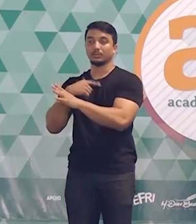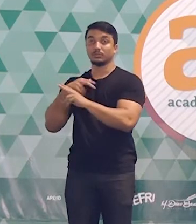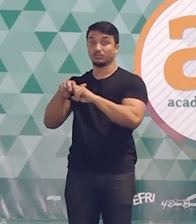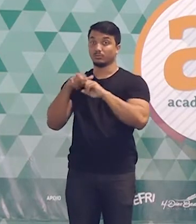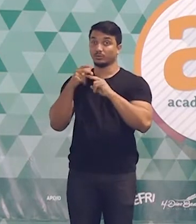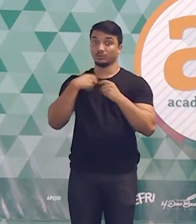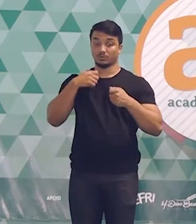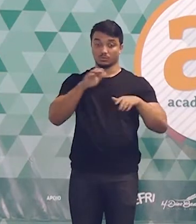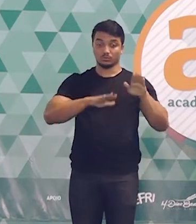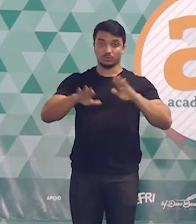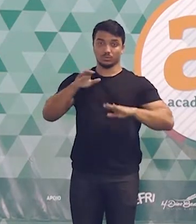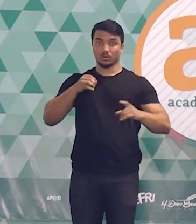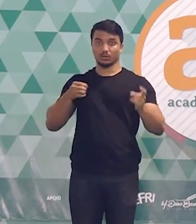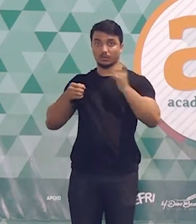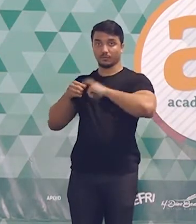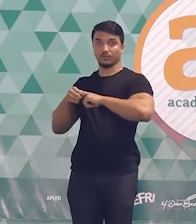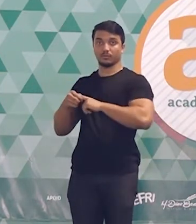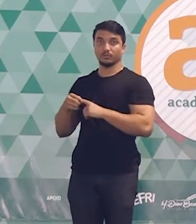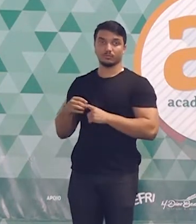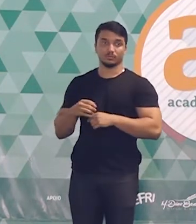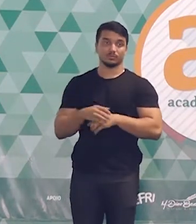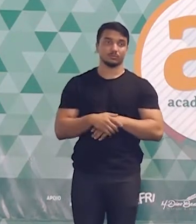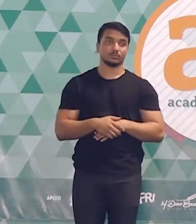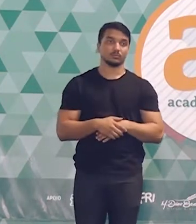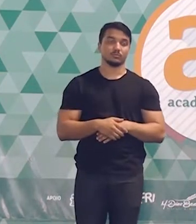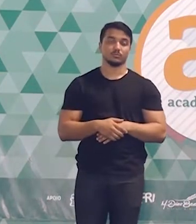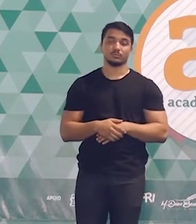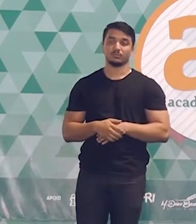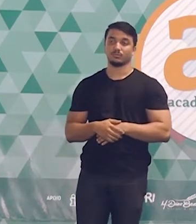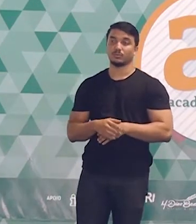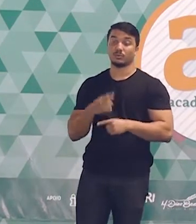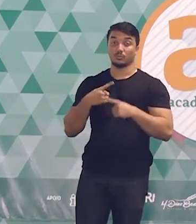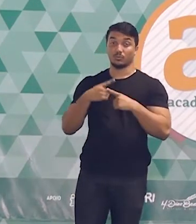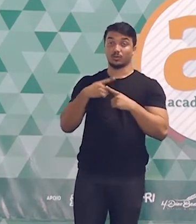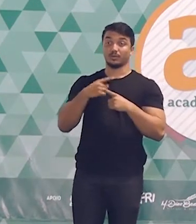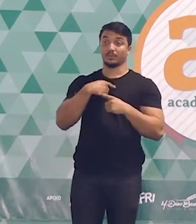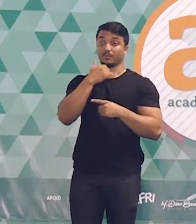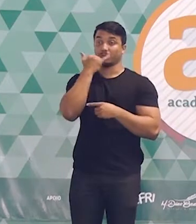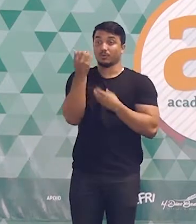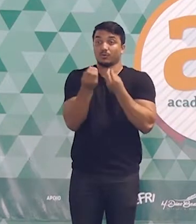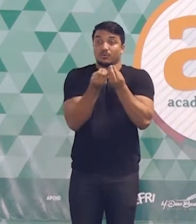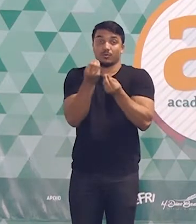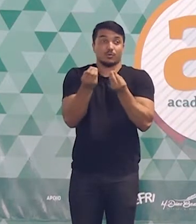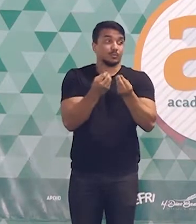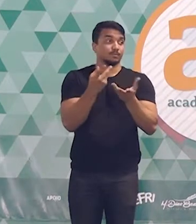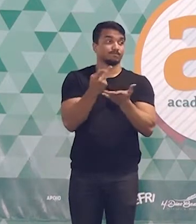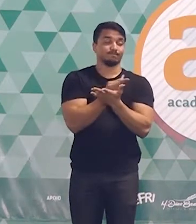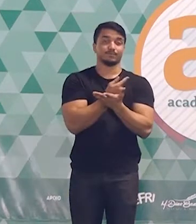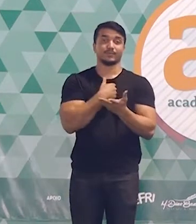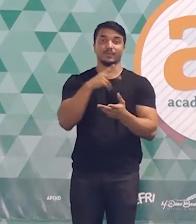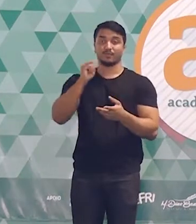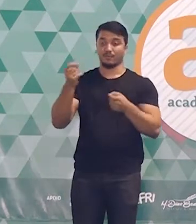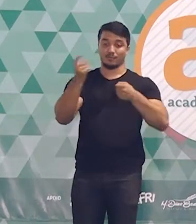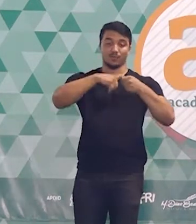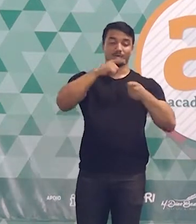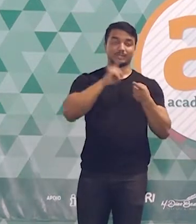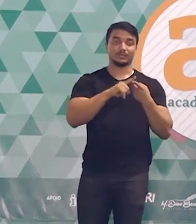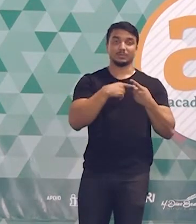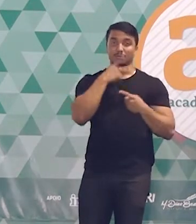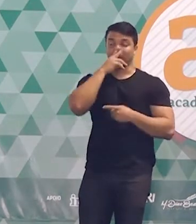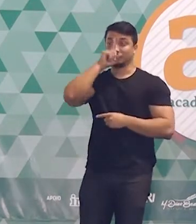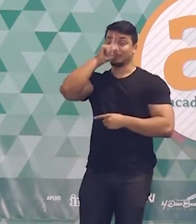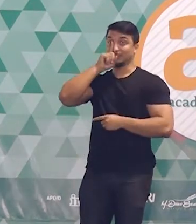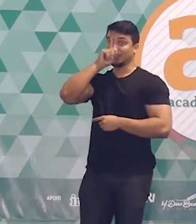tomem cuidado com a volta, tá? Porque dependendo das circunstâncias, a volta pode ser